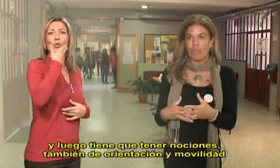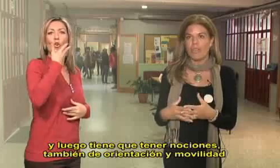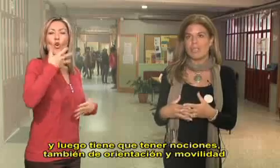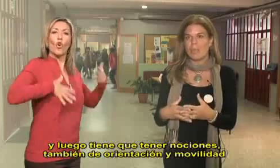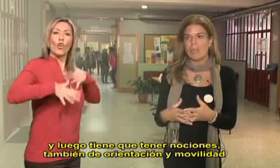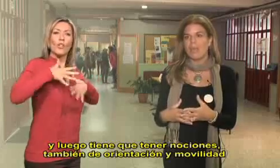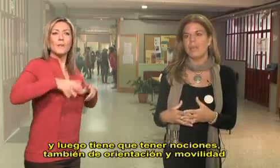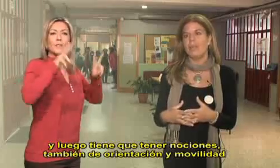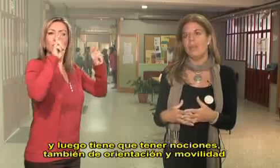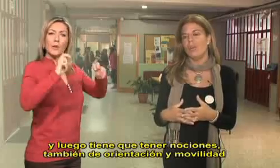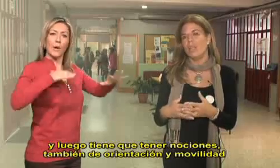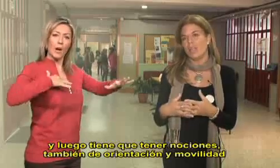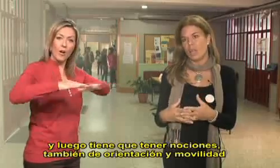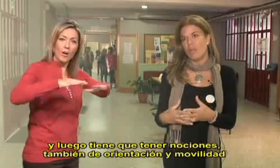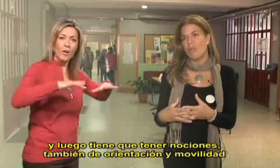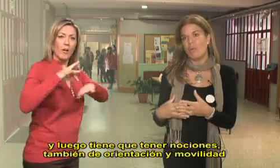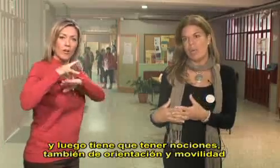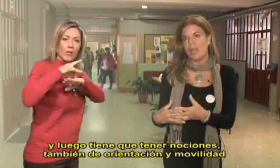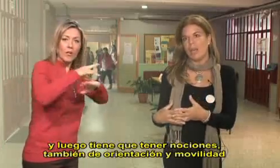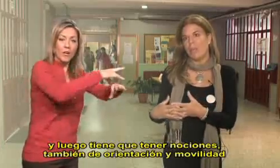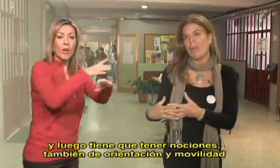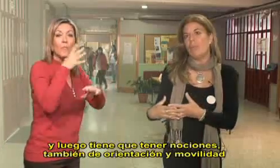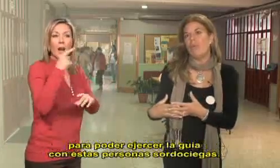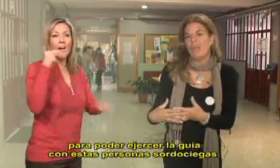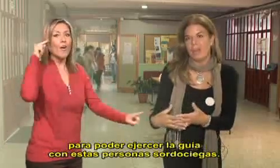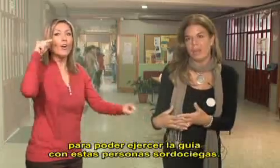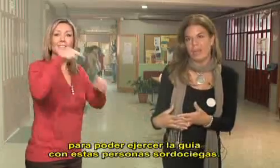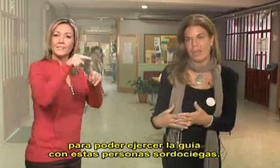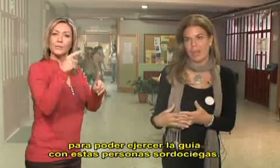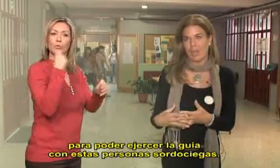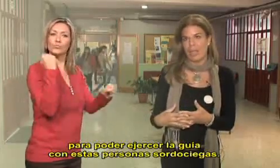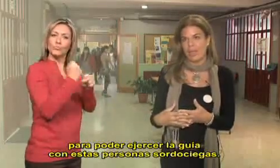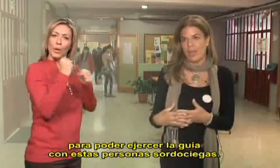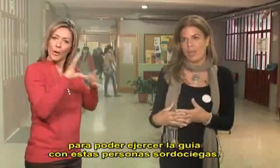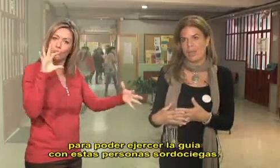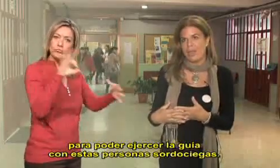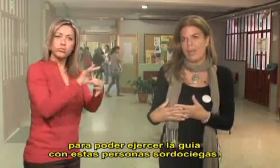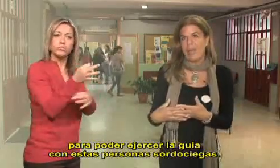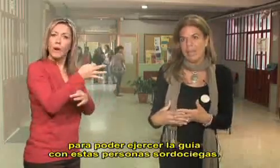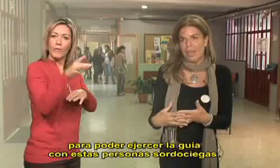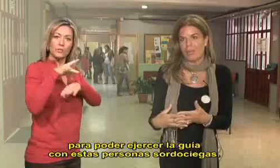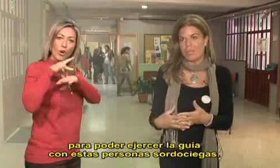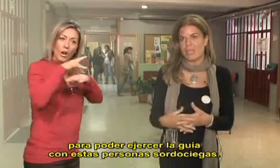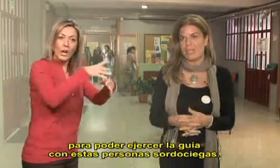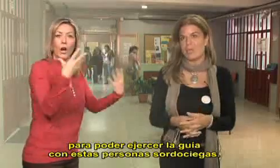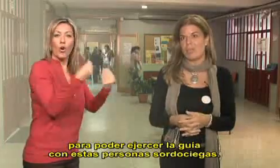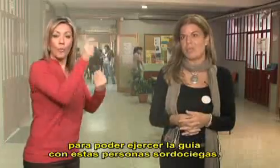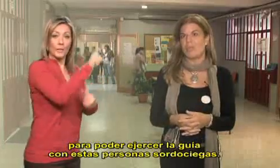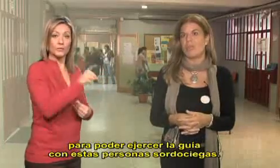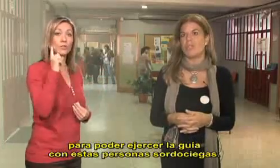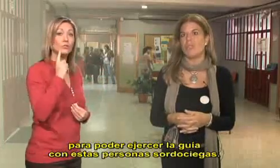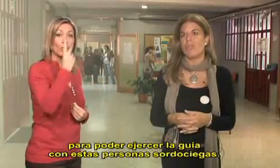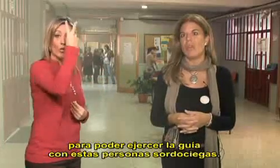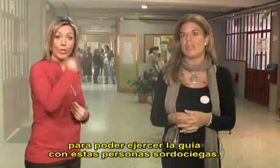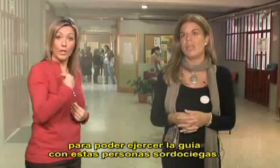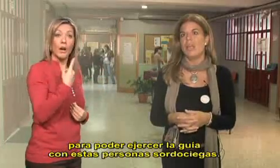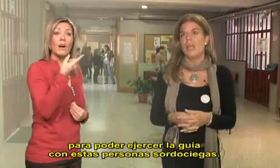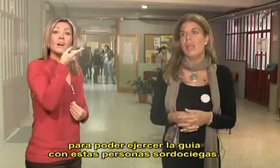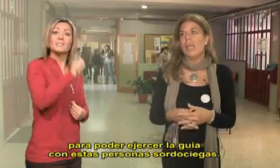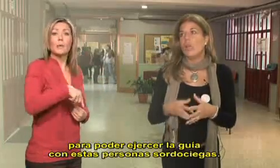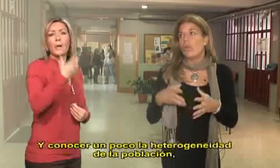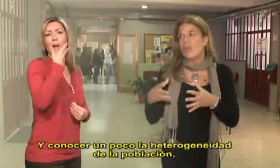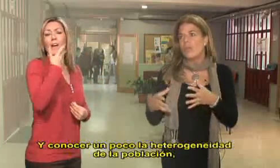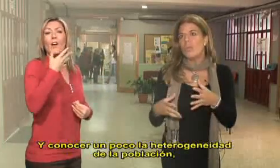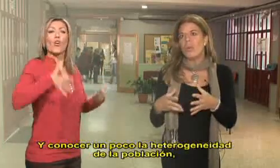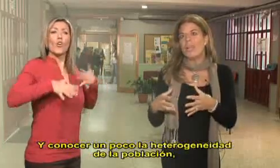tener nociones también de orientación y movilidad para poder ejercer la guía con estas personas sordociegas